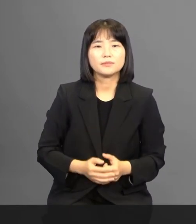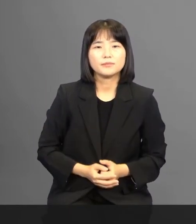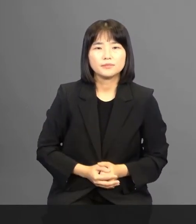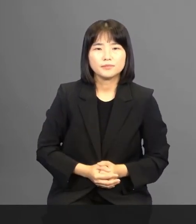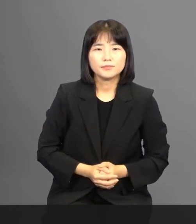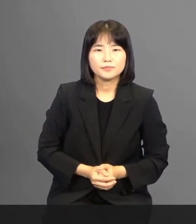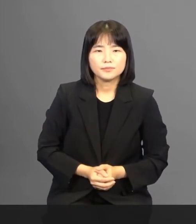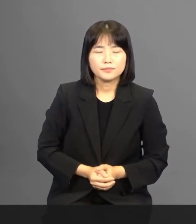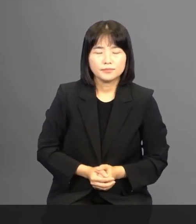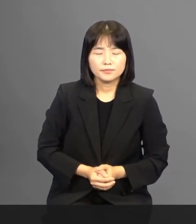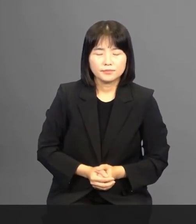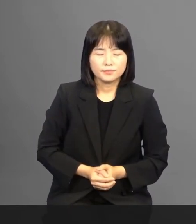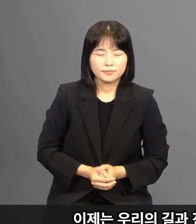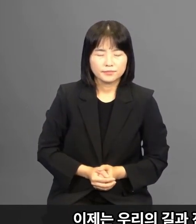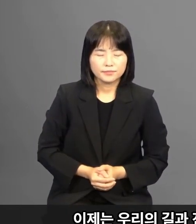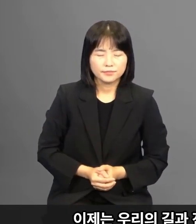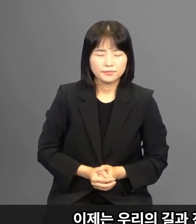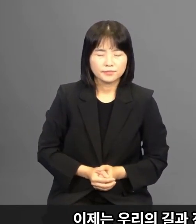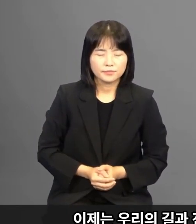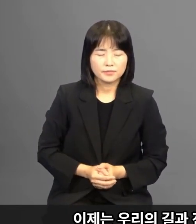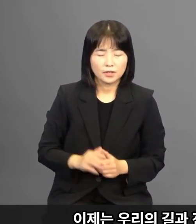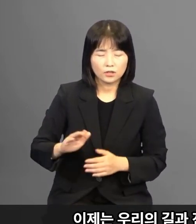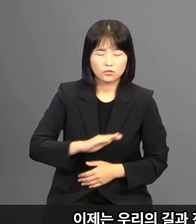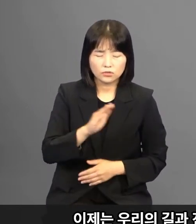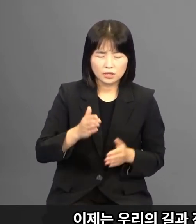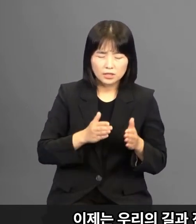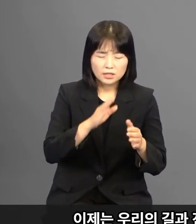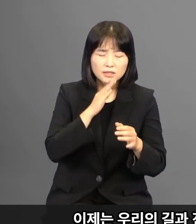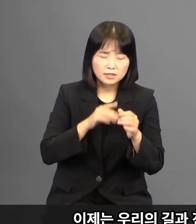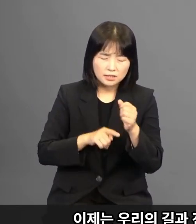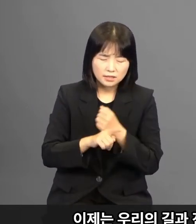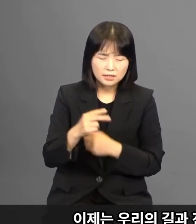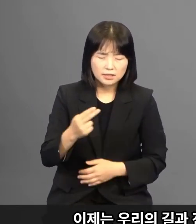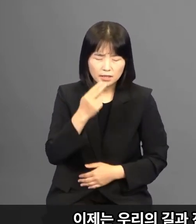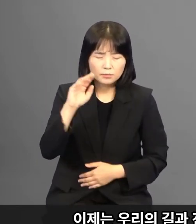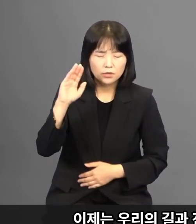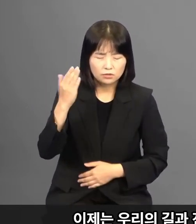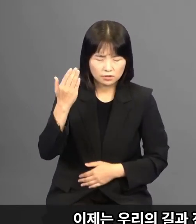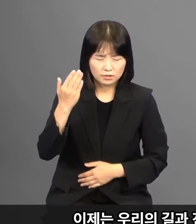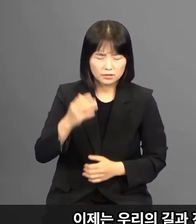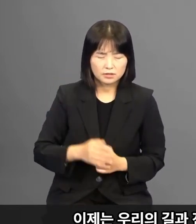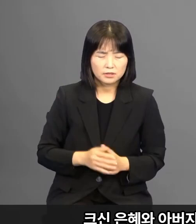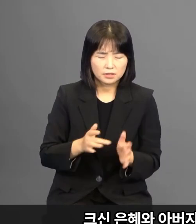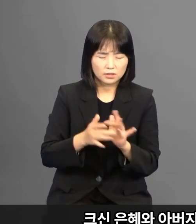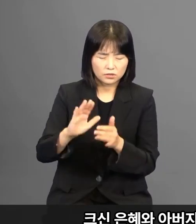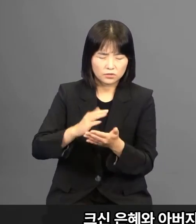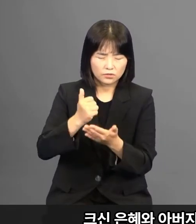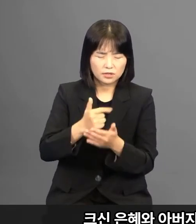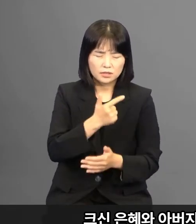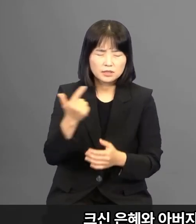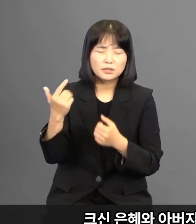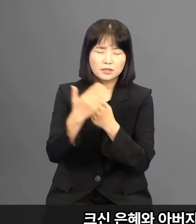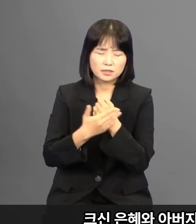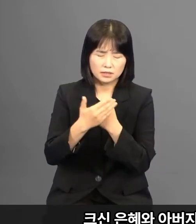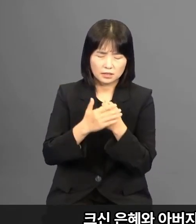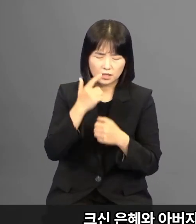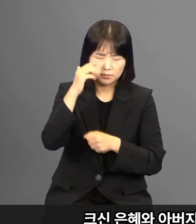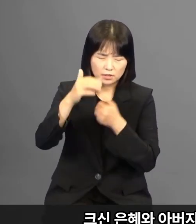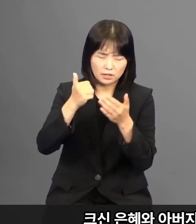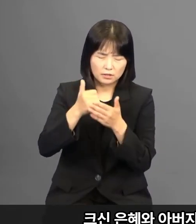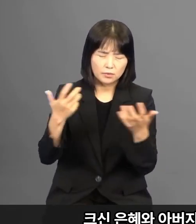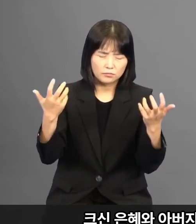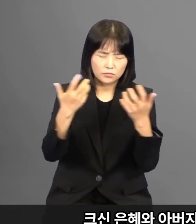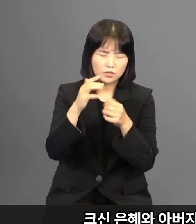축도하겠습니다. 이제는 우리의 길과 진리요 생명 되신 예수 그리스도의 크신 은혜와 아버지 하나님의